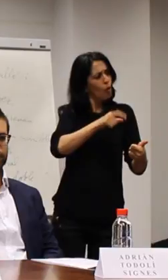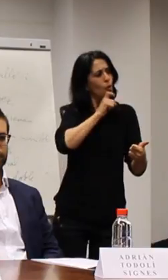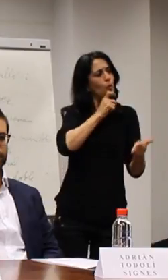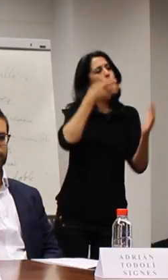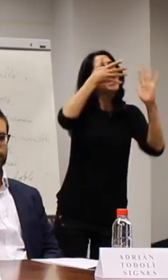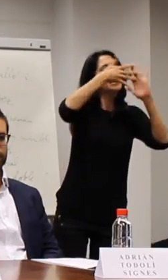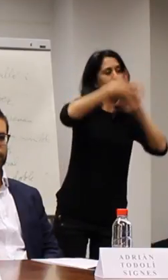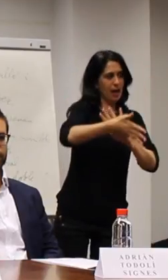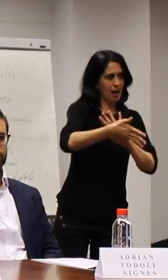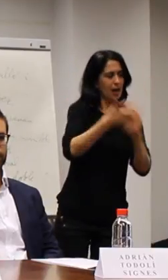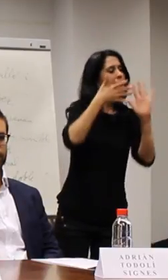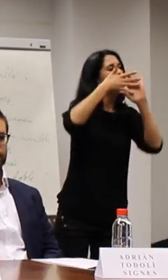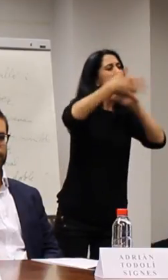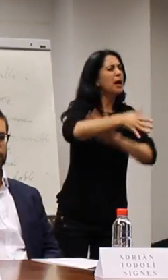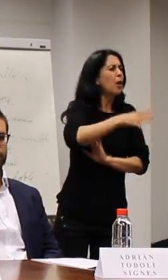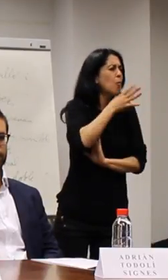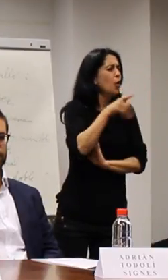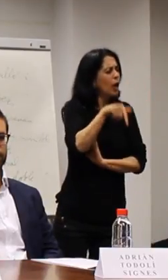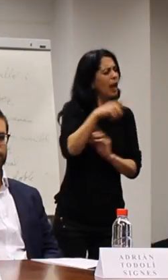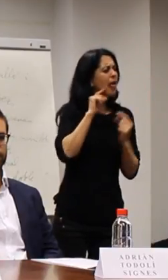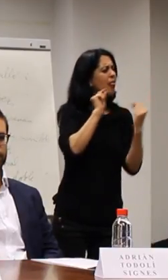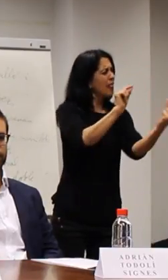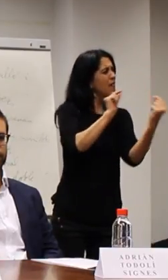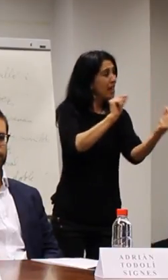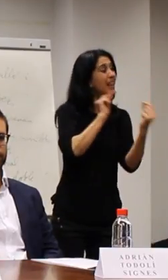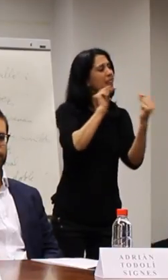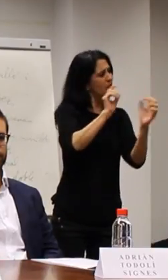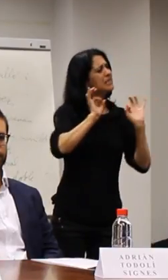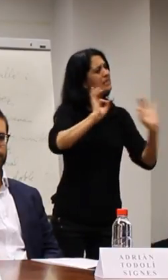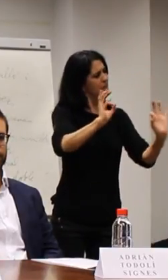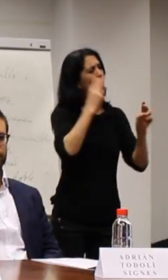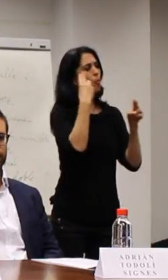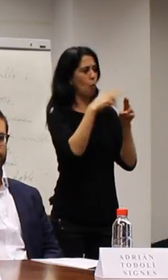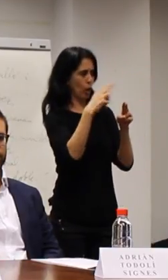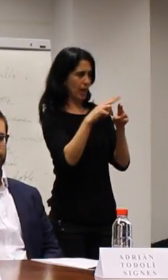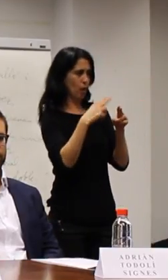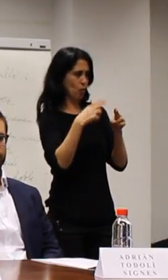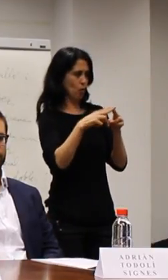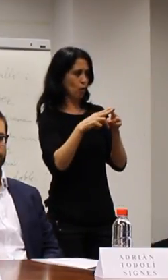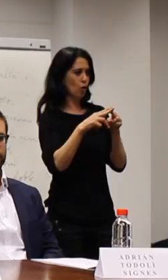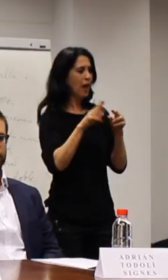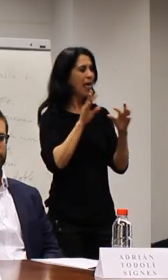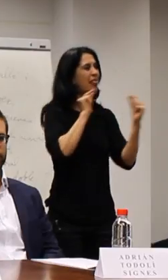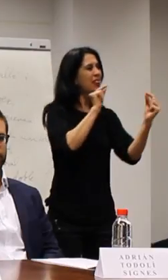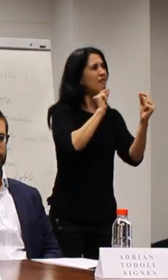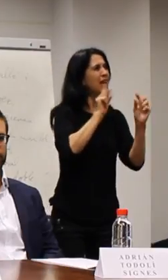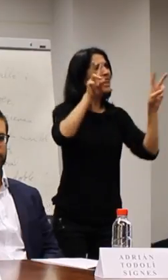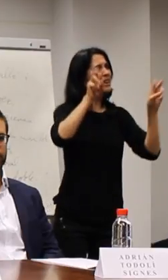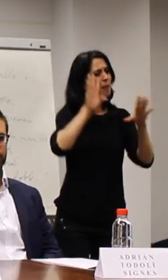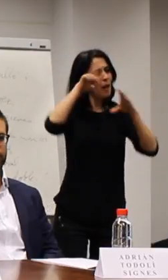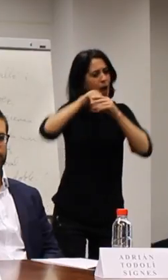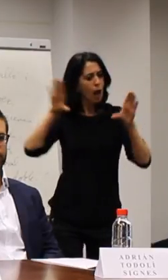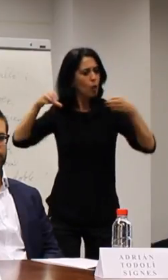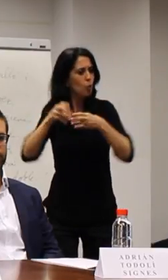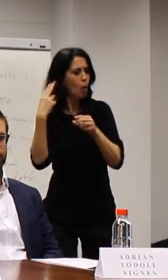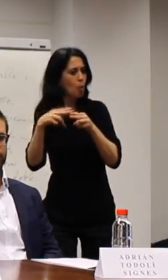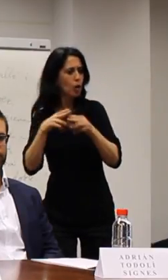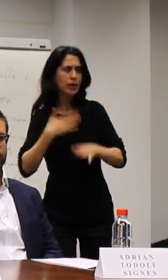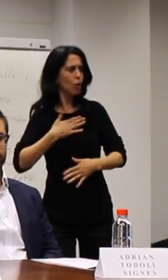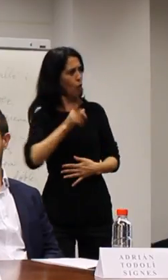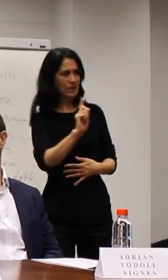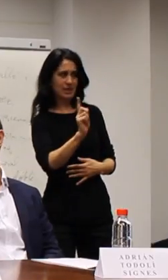m'agradaria explicar-vos el porqué d'un debat que és un debat polític, que no és un debat partidista, és de veres que és un debat